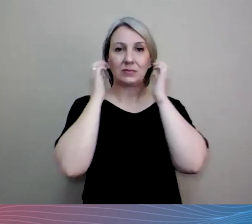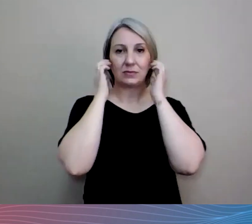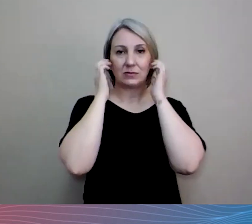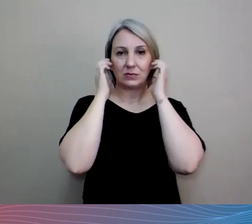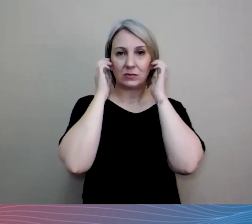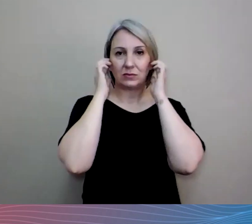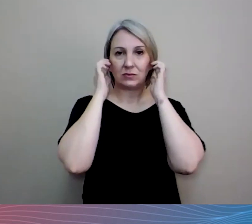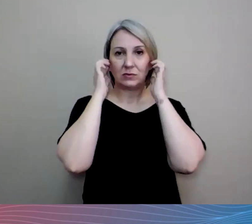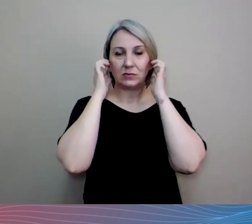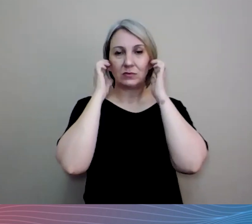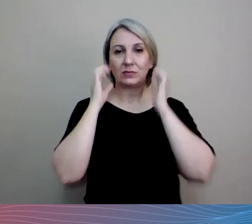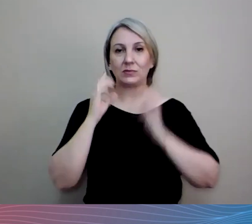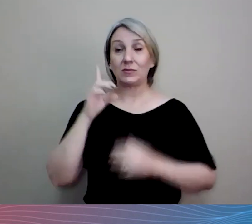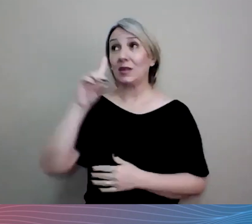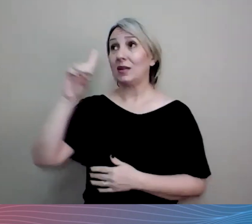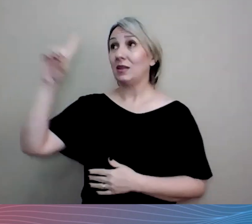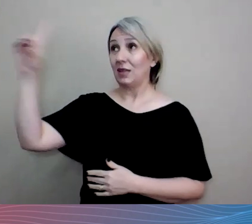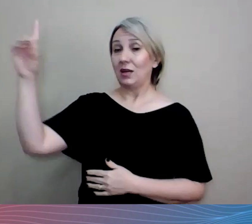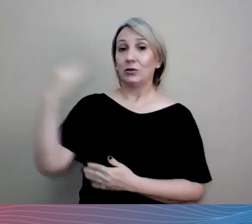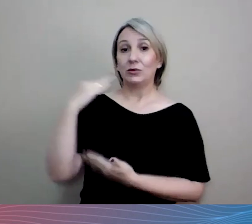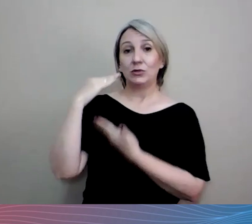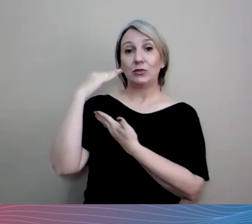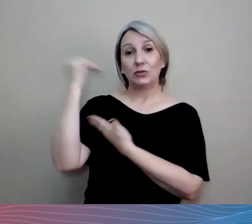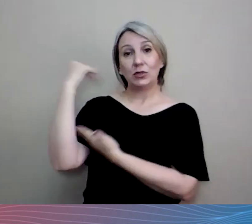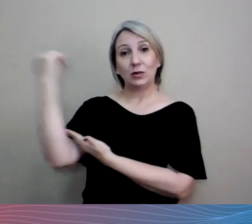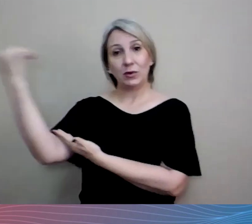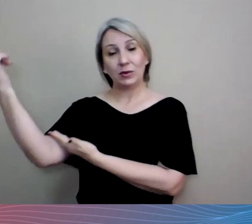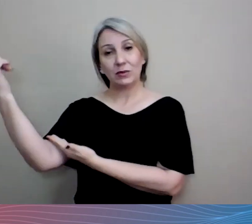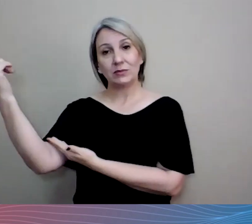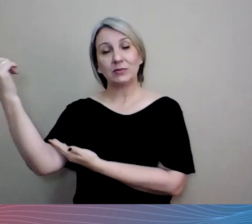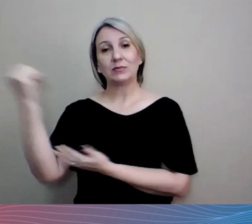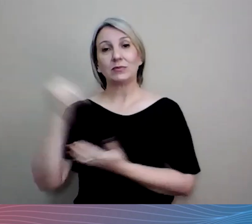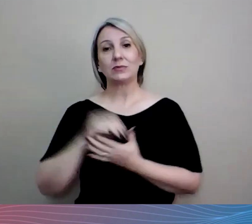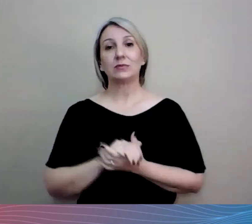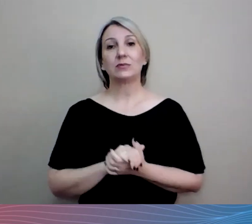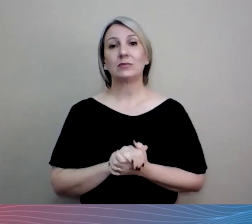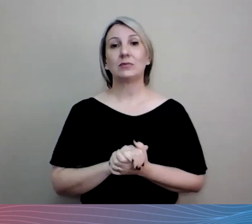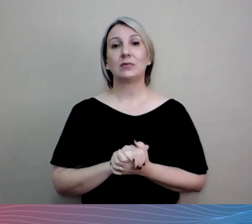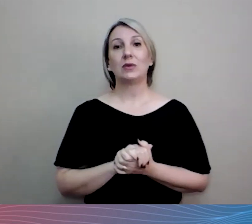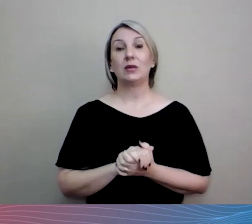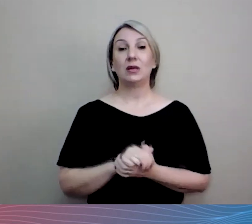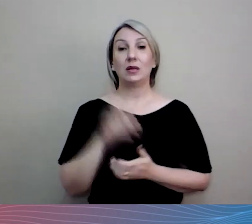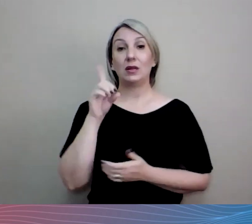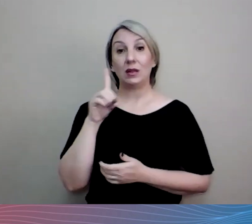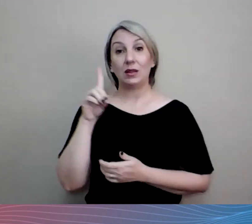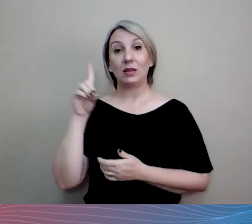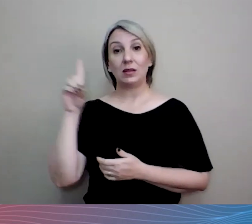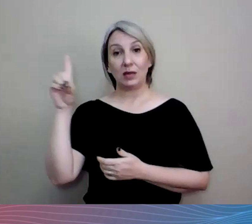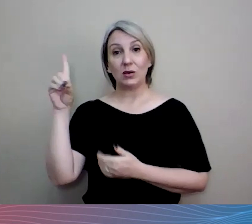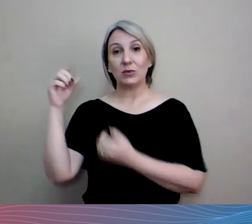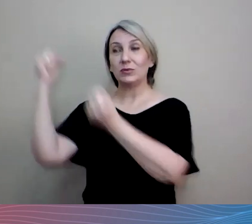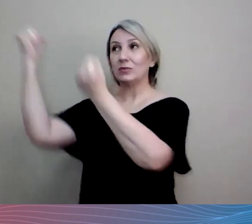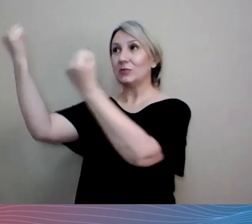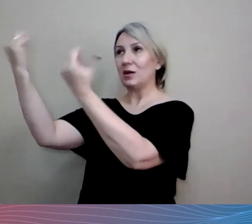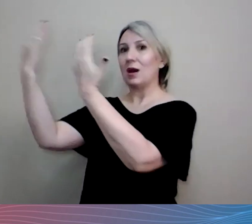Deus, né, no capítulo 1 de Efésios, versículo 3, ali mostra que Deus nos tem abençoado com